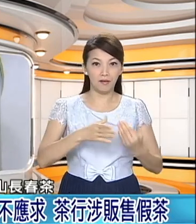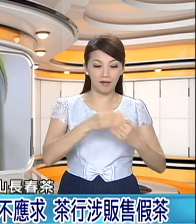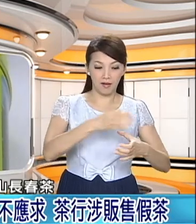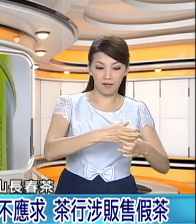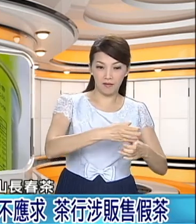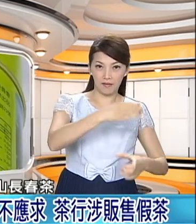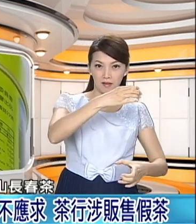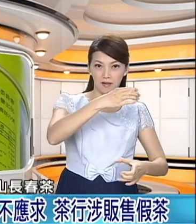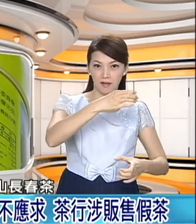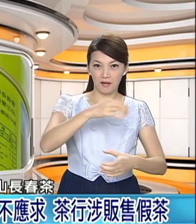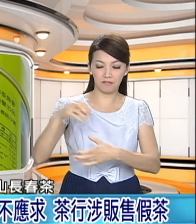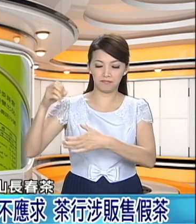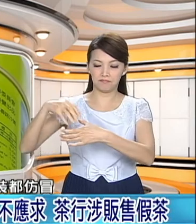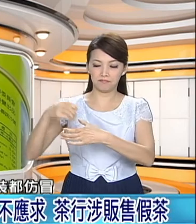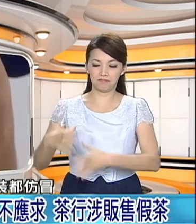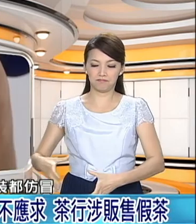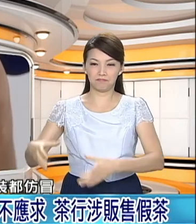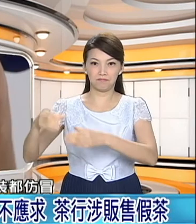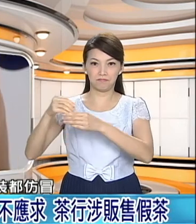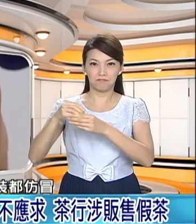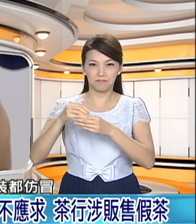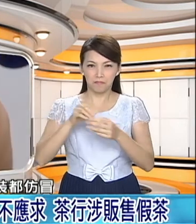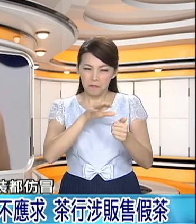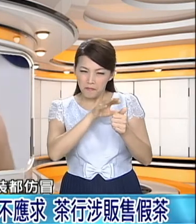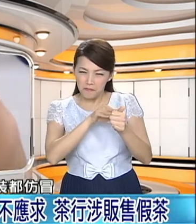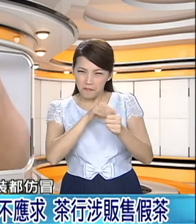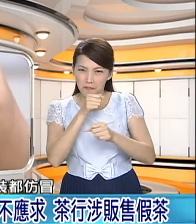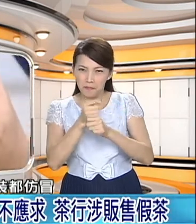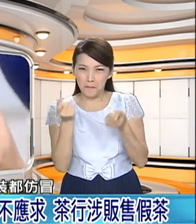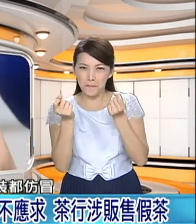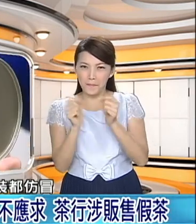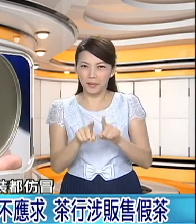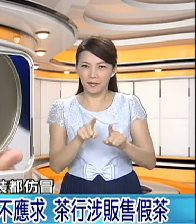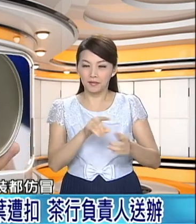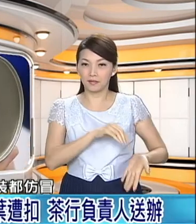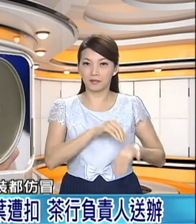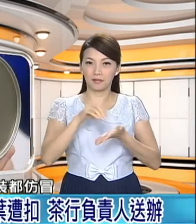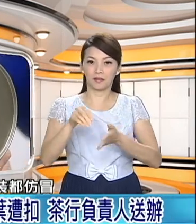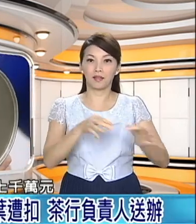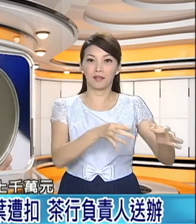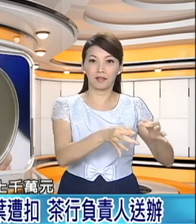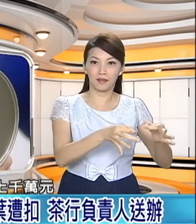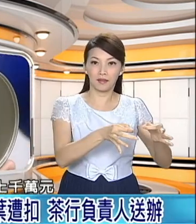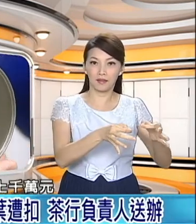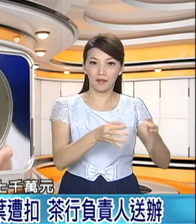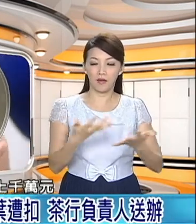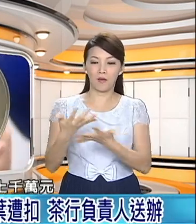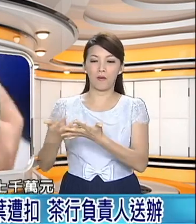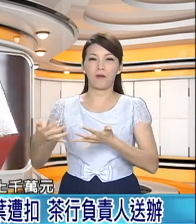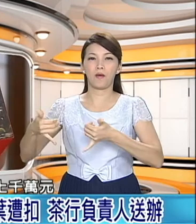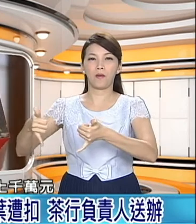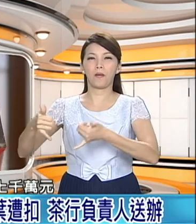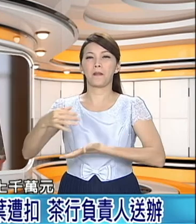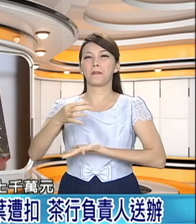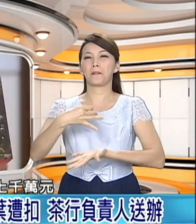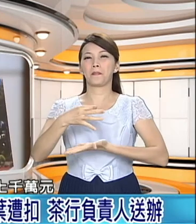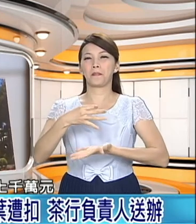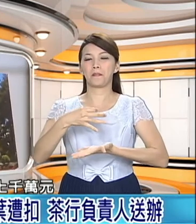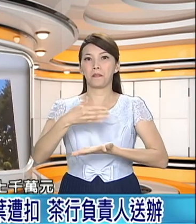茶，连茶罐还有包装都仿冒，获利至少有上千万元。